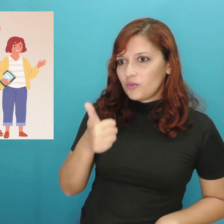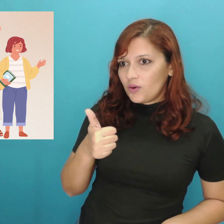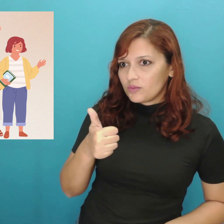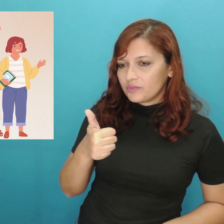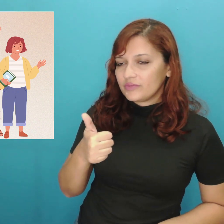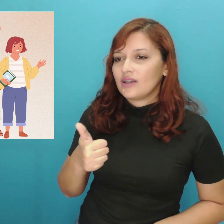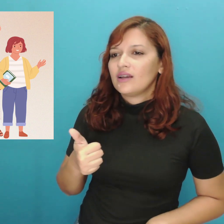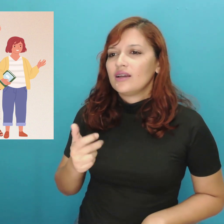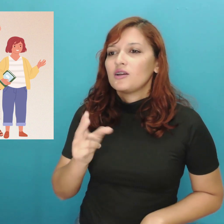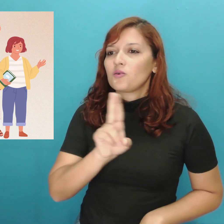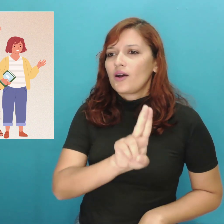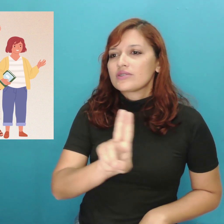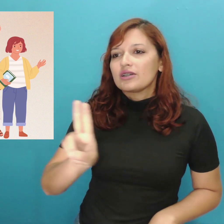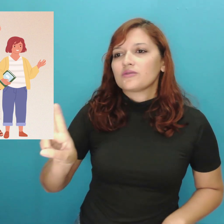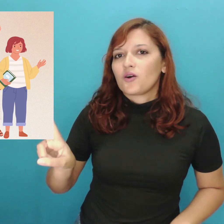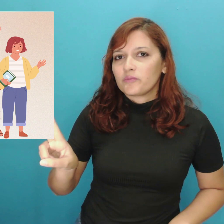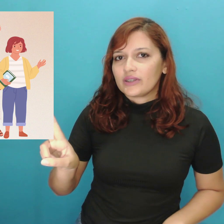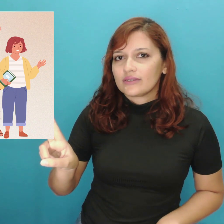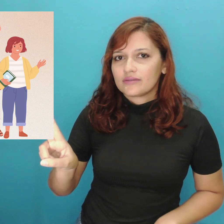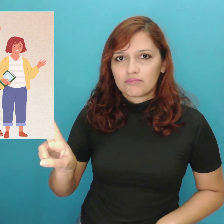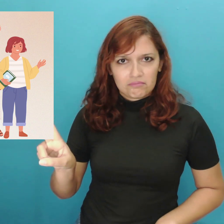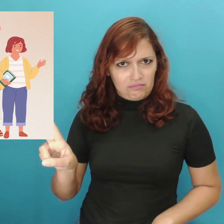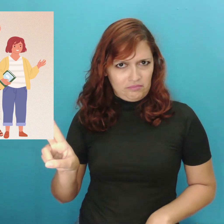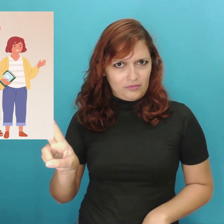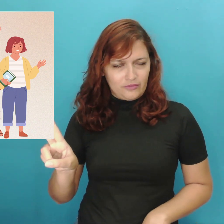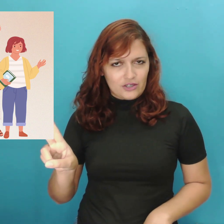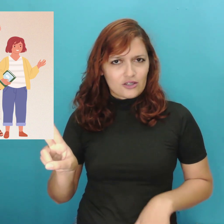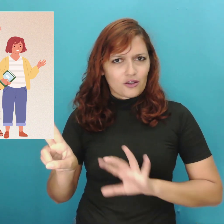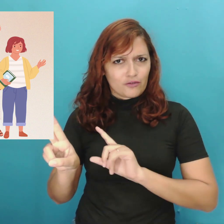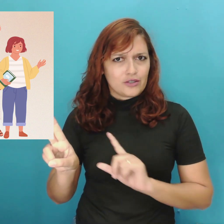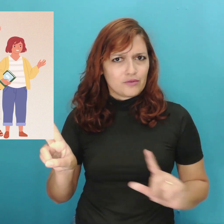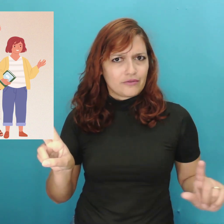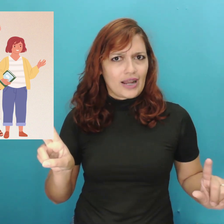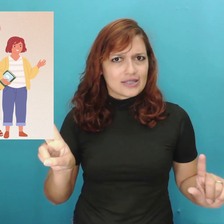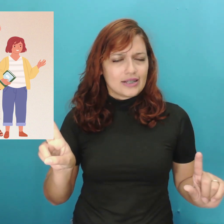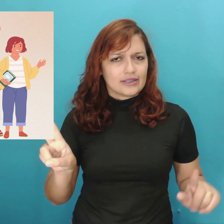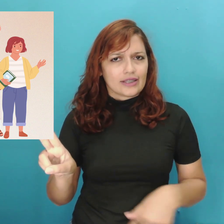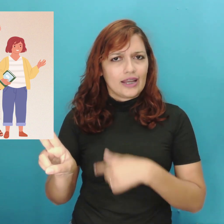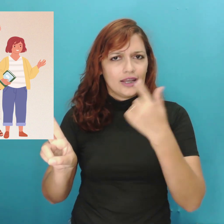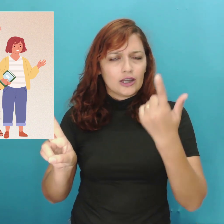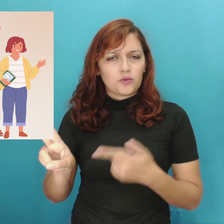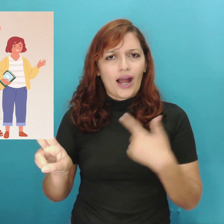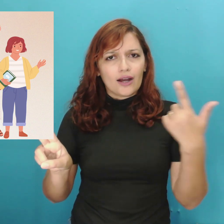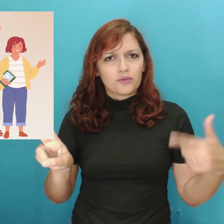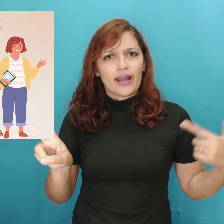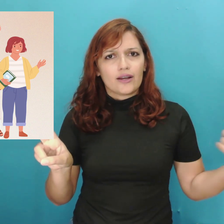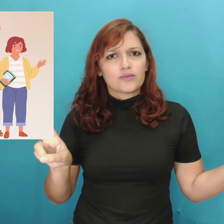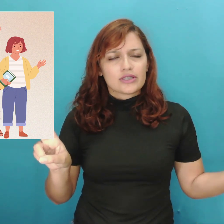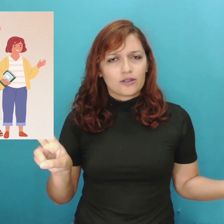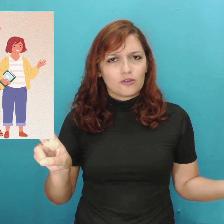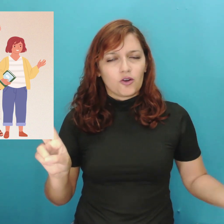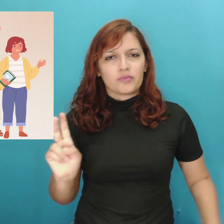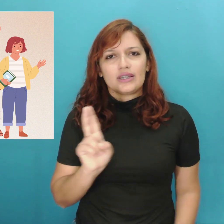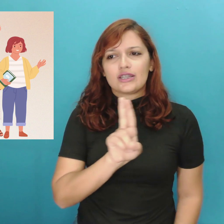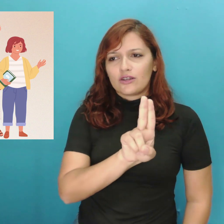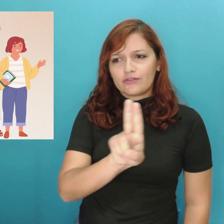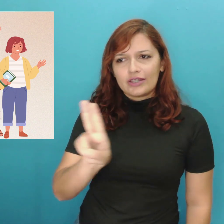bom? Qual é o seu nome? Veja só que eu fiz uma frase grande, né? Qual é o seu nome? E só fez